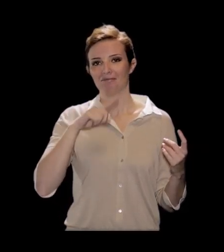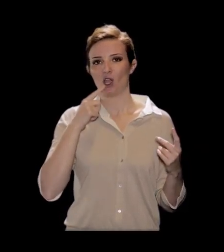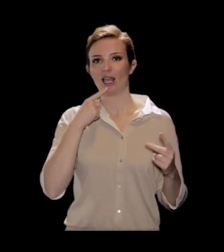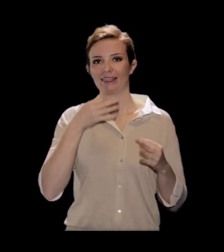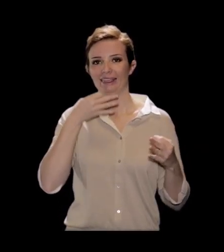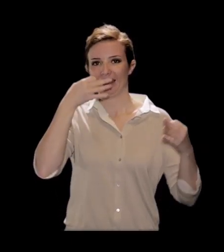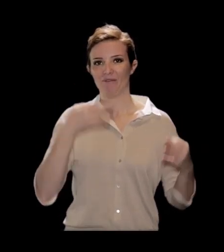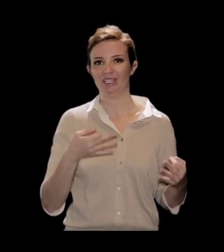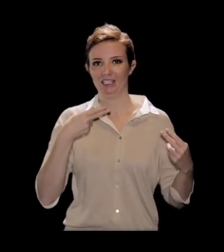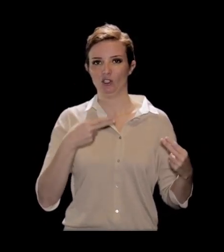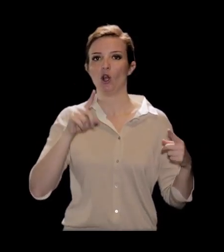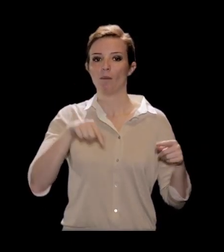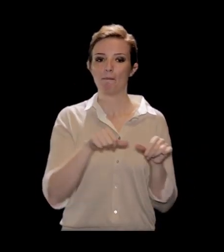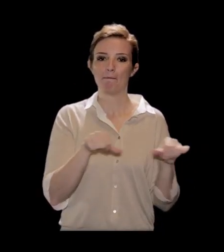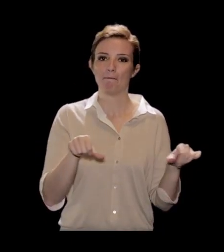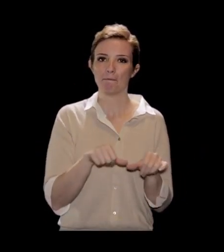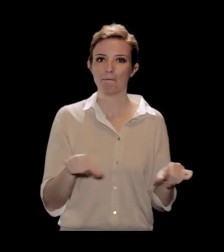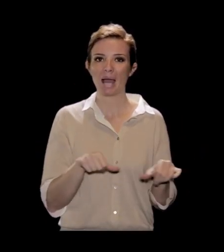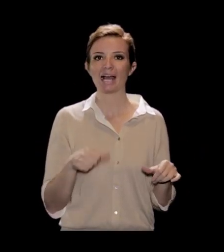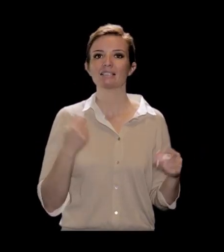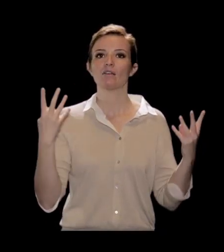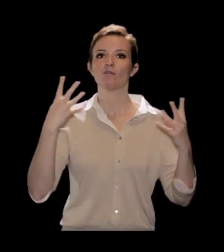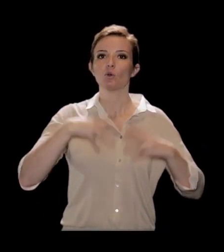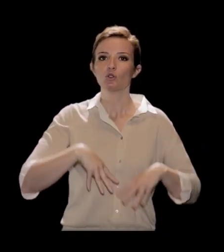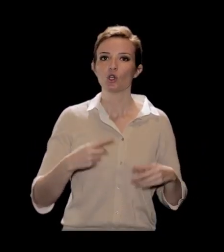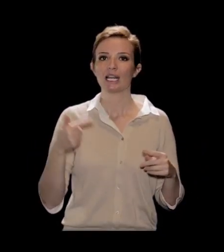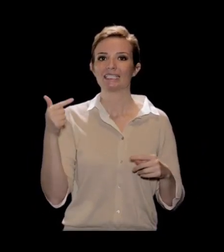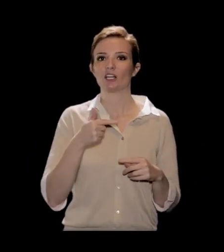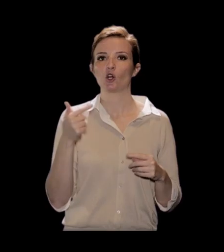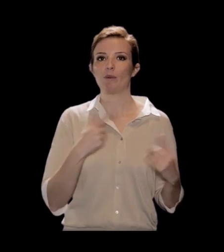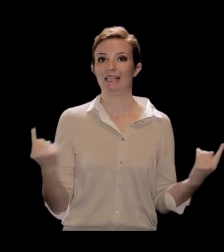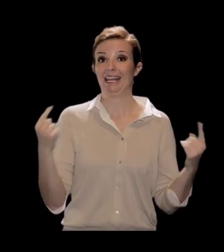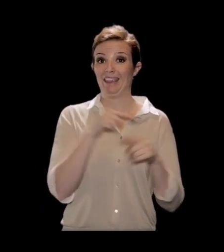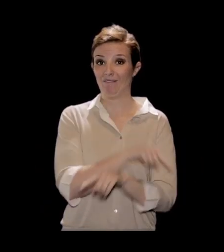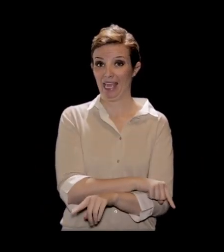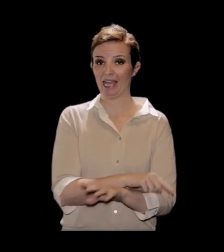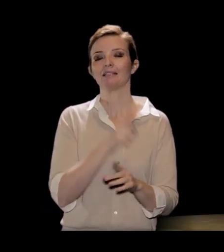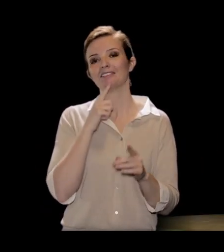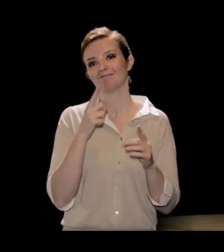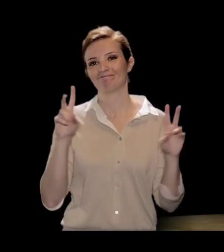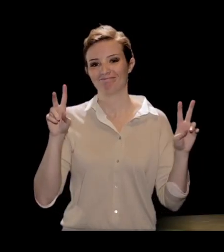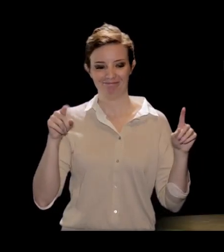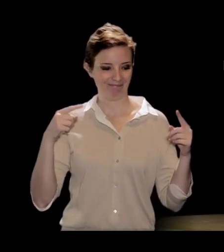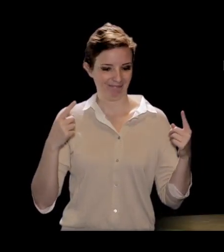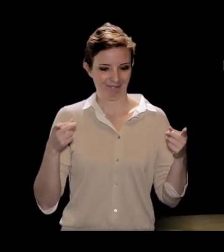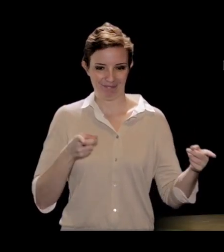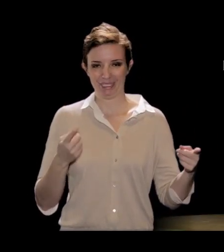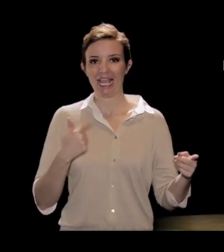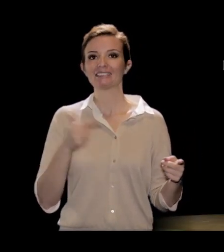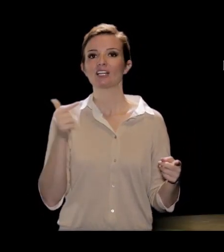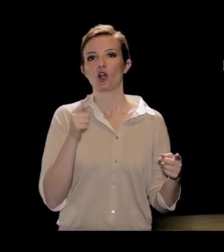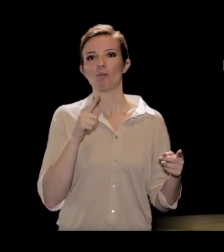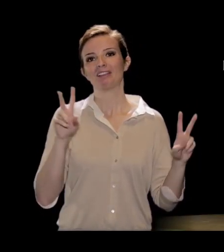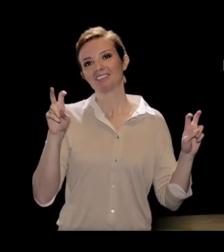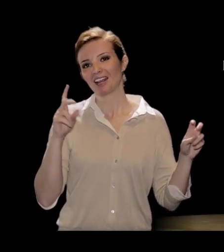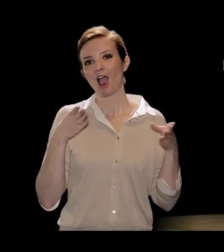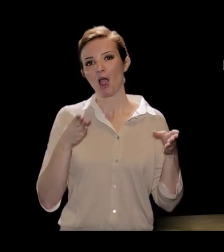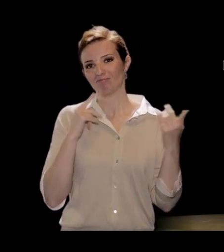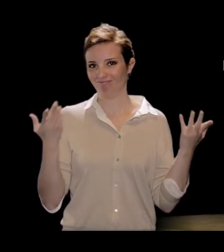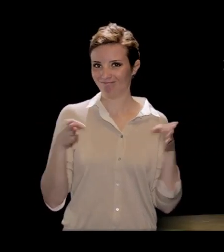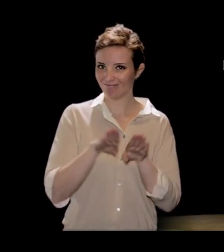Avendo anche definito quelle che sono le basi delle funzioni trigonometriche inverse, chiudiamo questa parte del